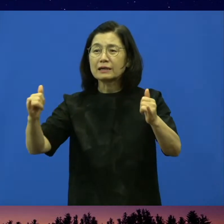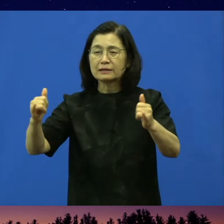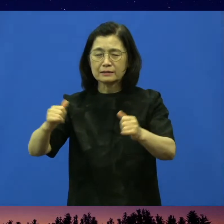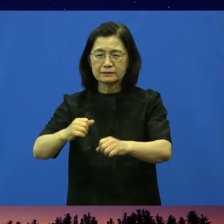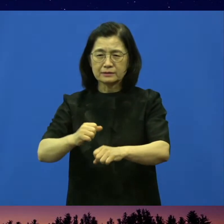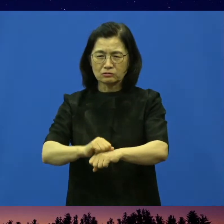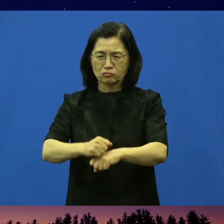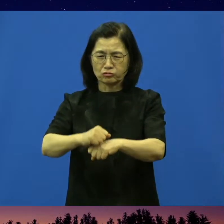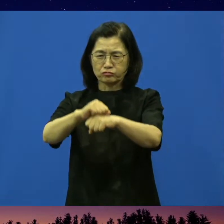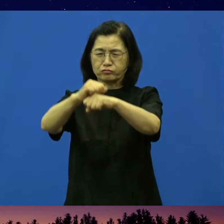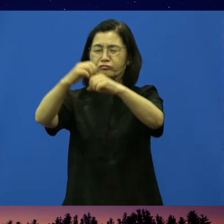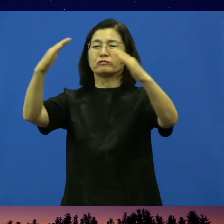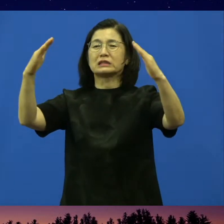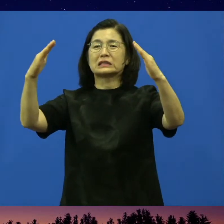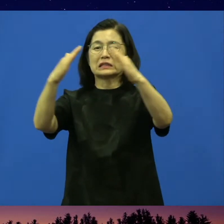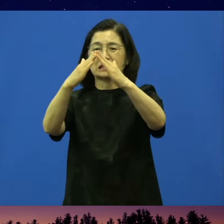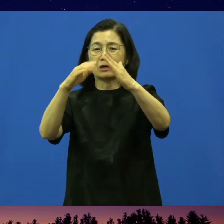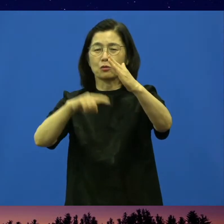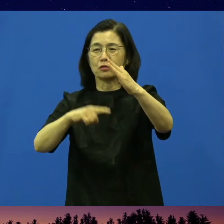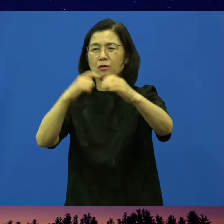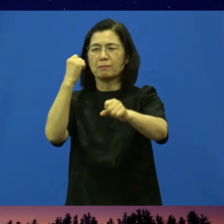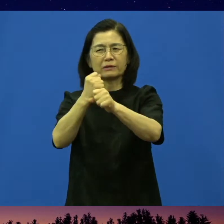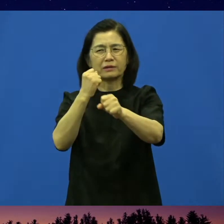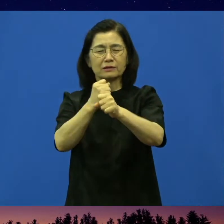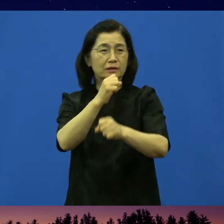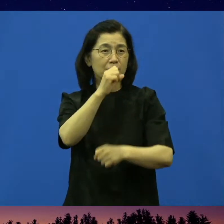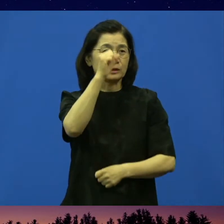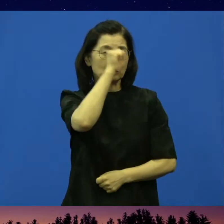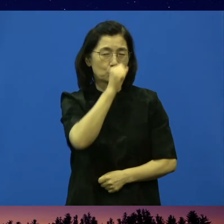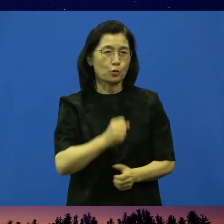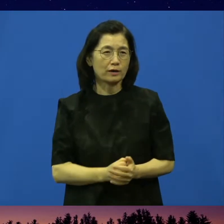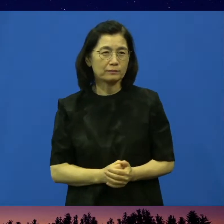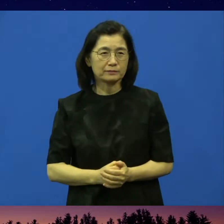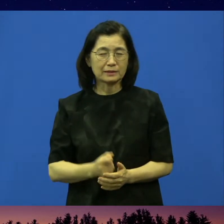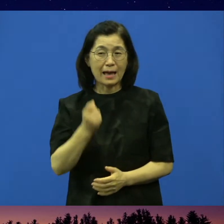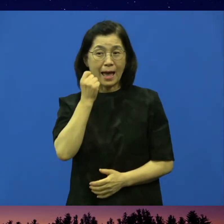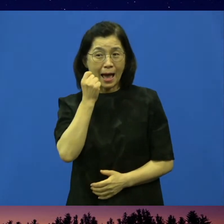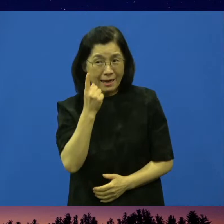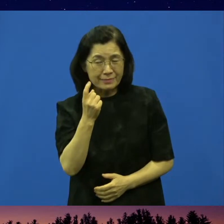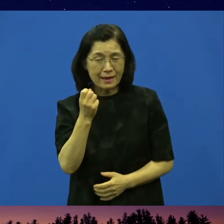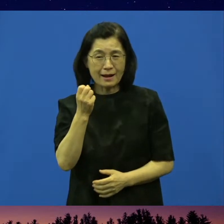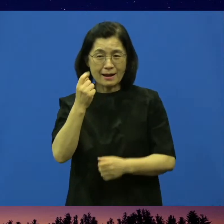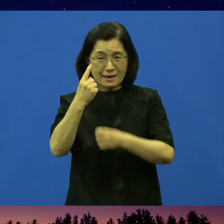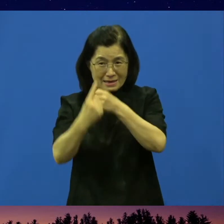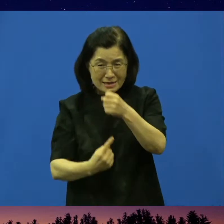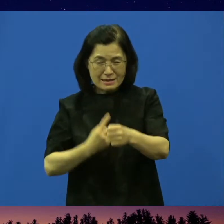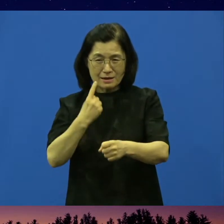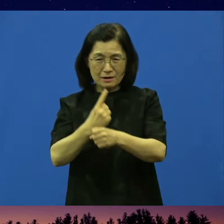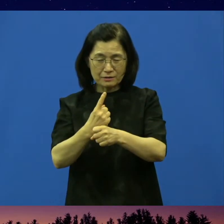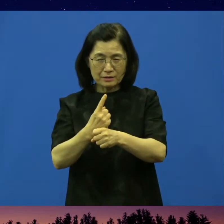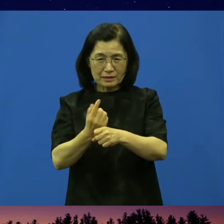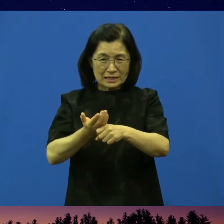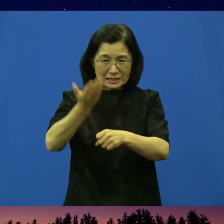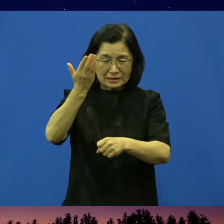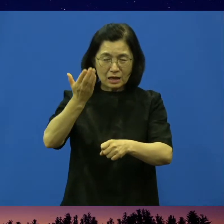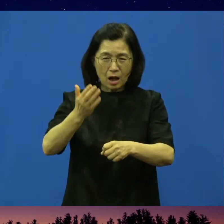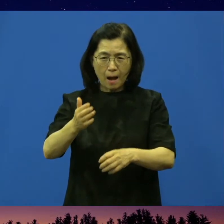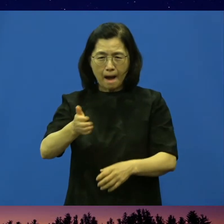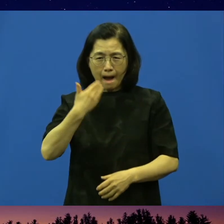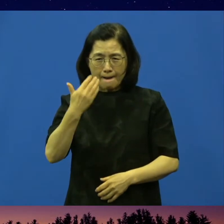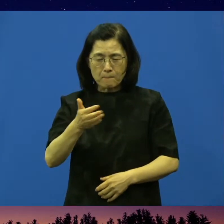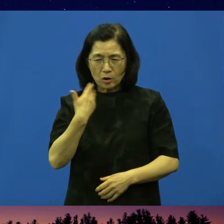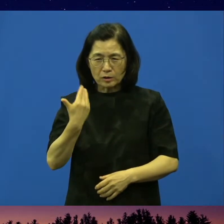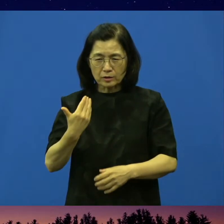큰 창고. 그냥 막 며칠, 몇 달, 몇 년 먹을 수 있는 걸, 그걸 우리는 부자라고 그래요. 그죠?